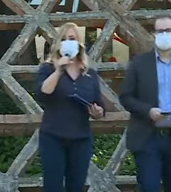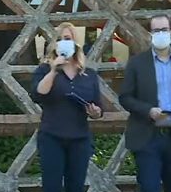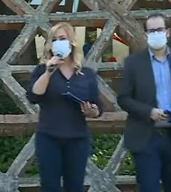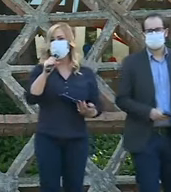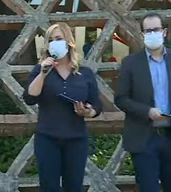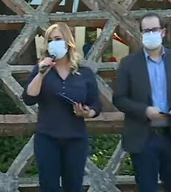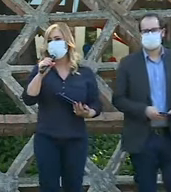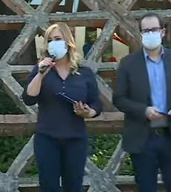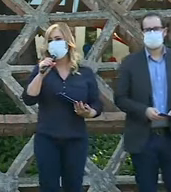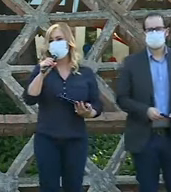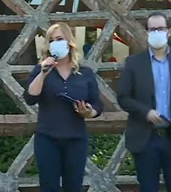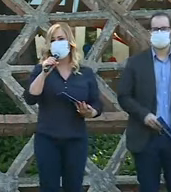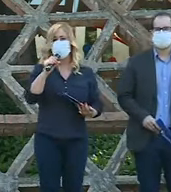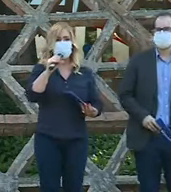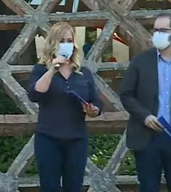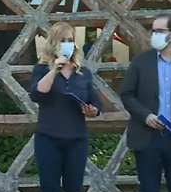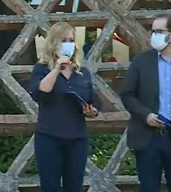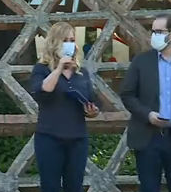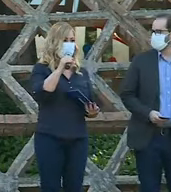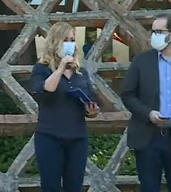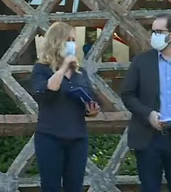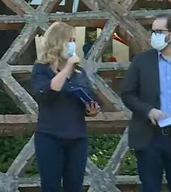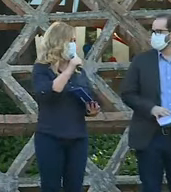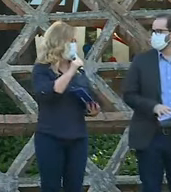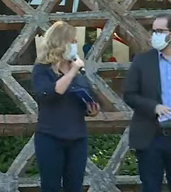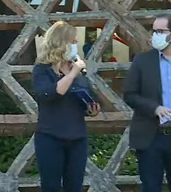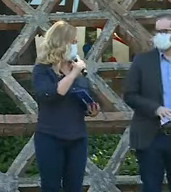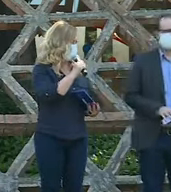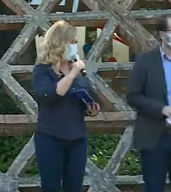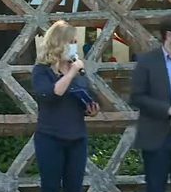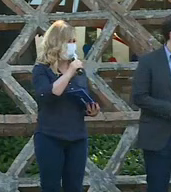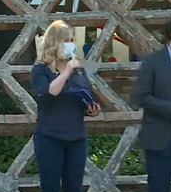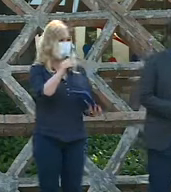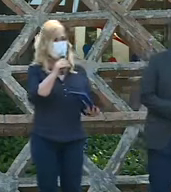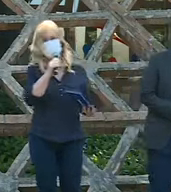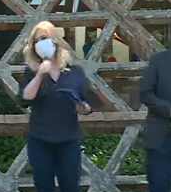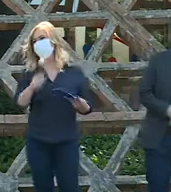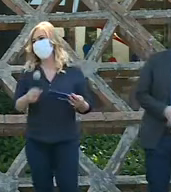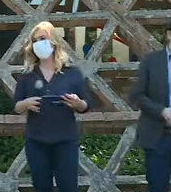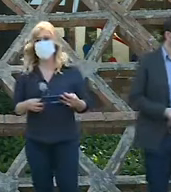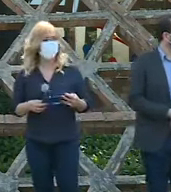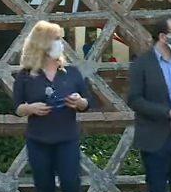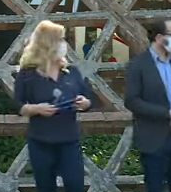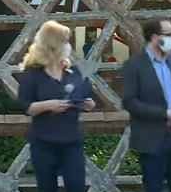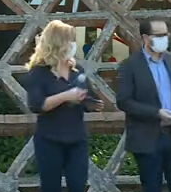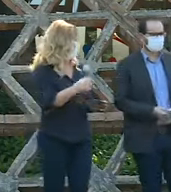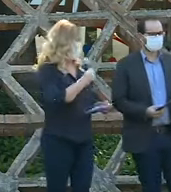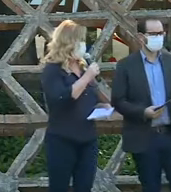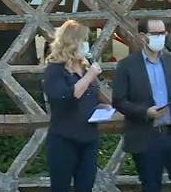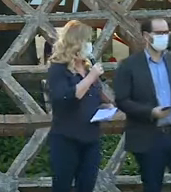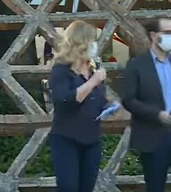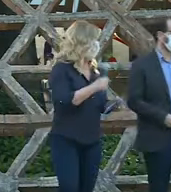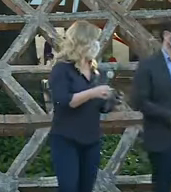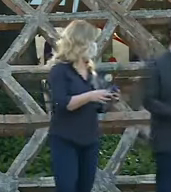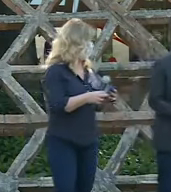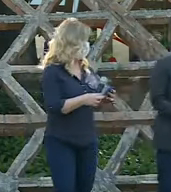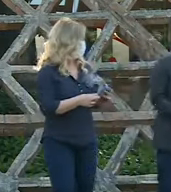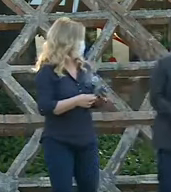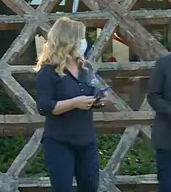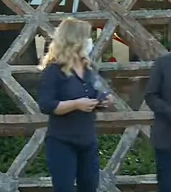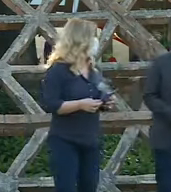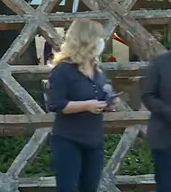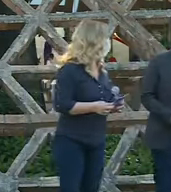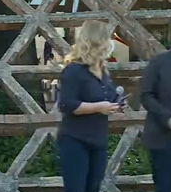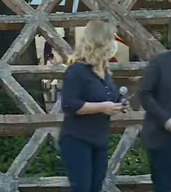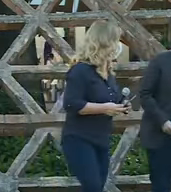Muchas gracias a todos de vuelta. Y bueno, nos encontramos el 4 y 5 de diciembre. Muy amables. conferencia de prensa destacando